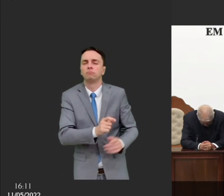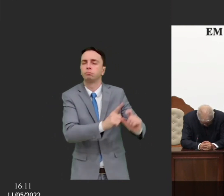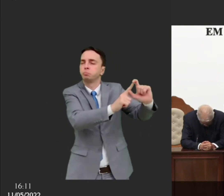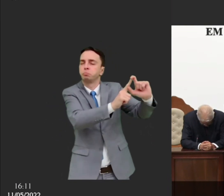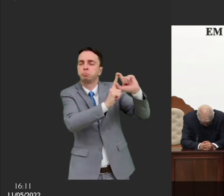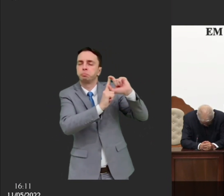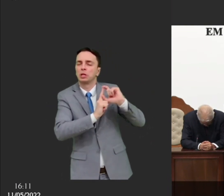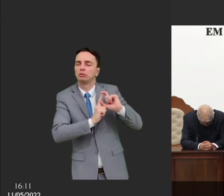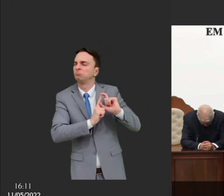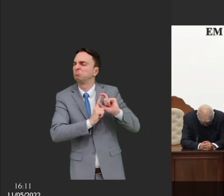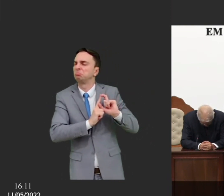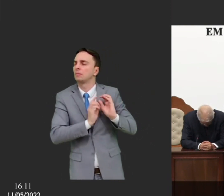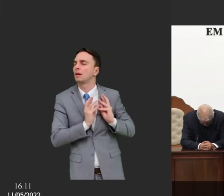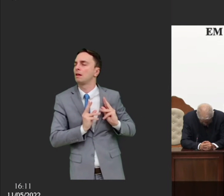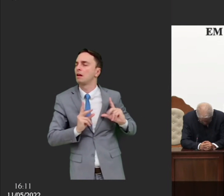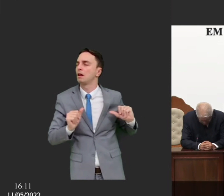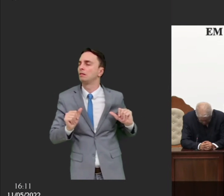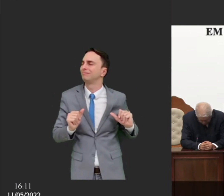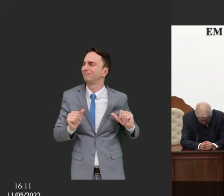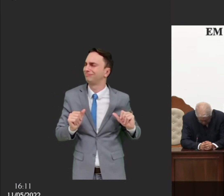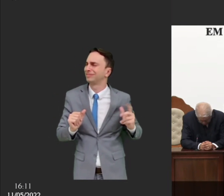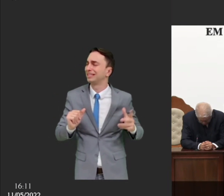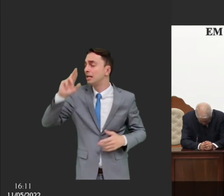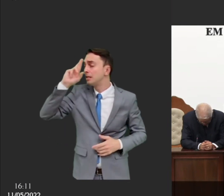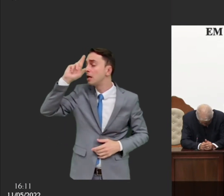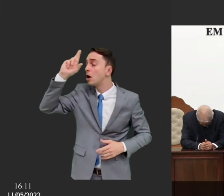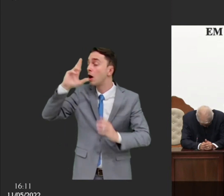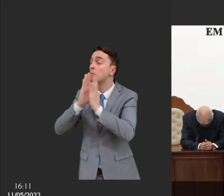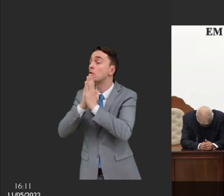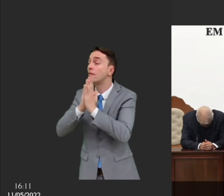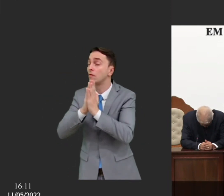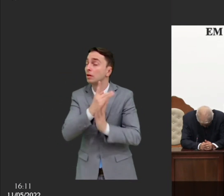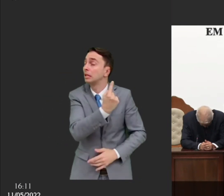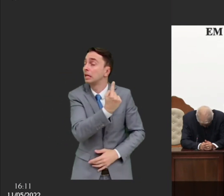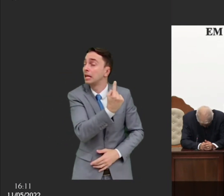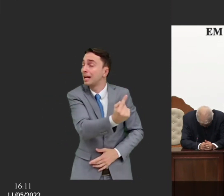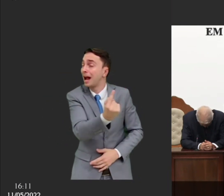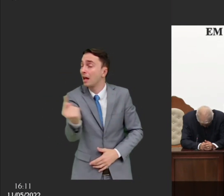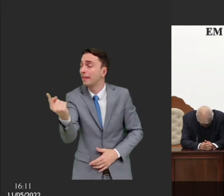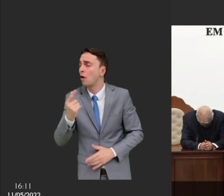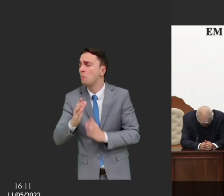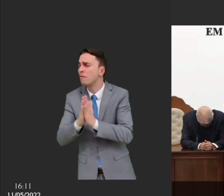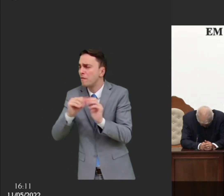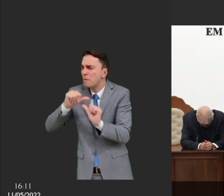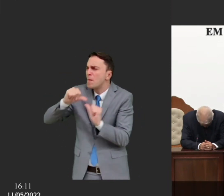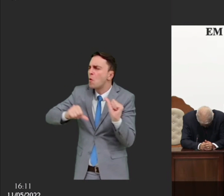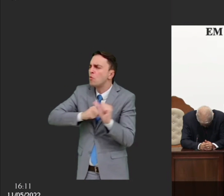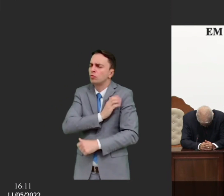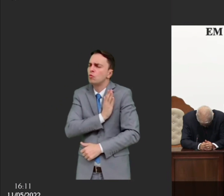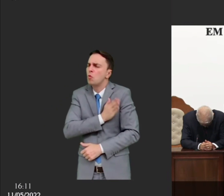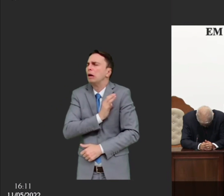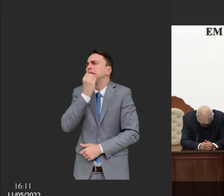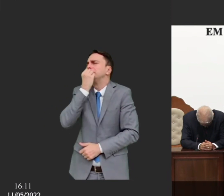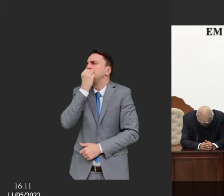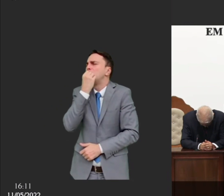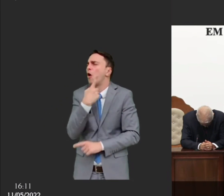boa. Dê-nos a graça, Senhor, que a Tua palavra Jesus nos pureça, Senhor. Tenha compaixão de nós. E aqueles